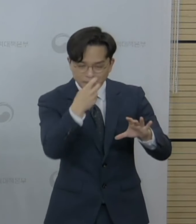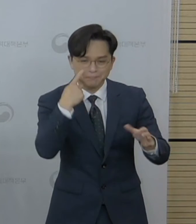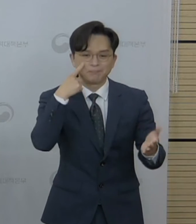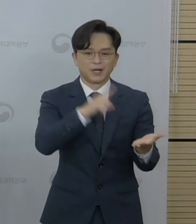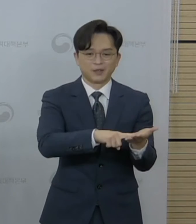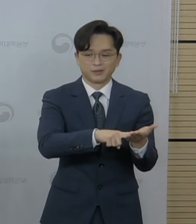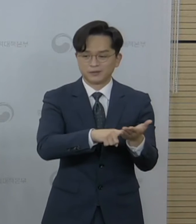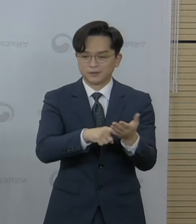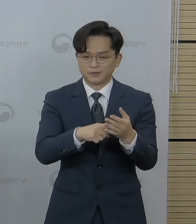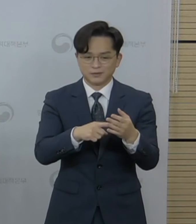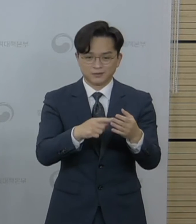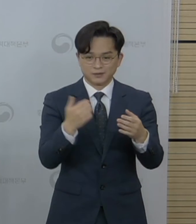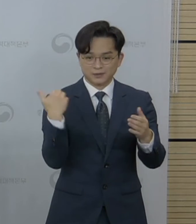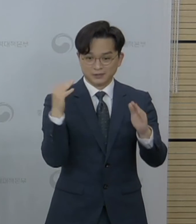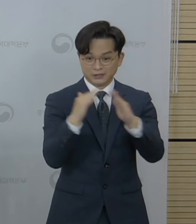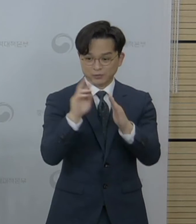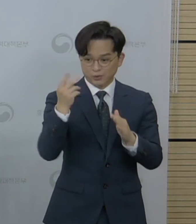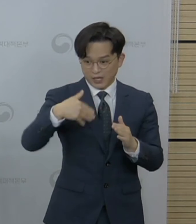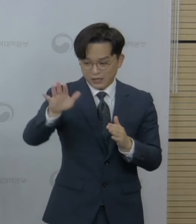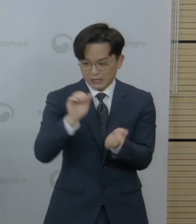유행 징후는 없습니다.